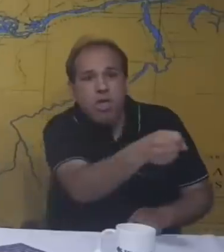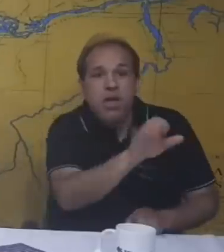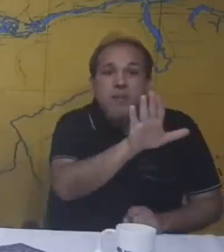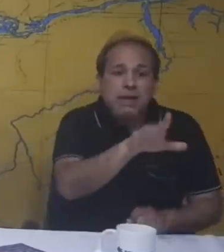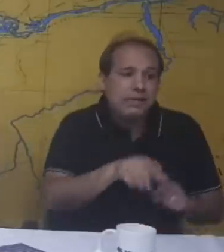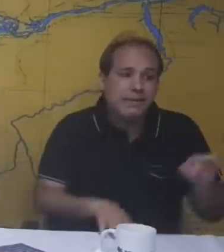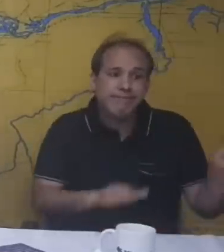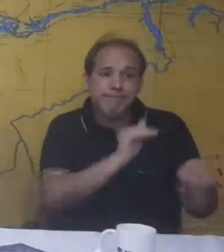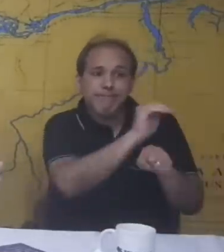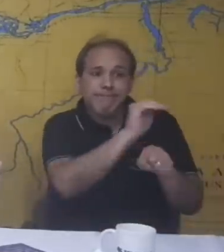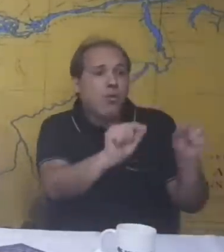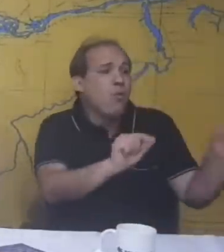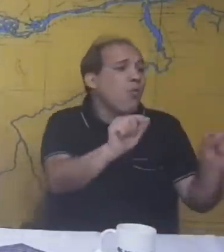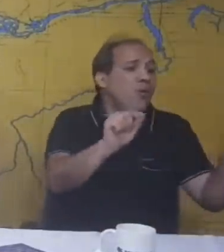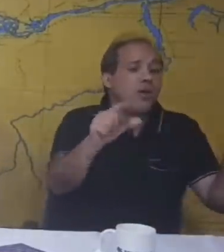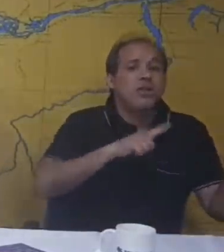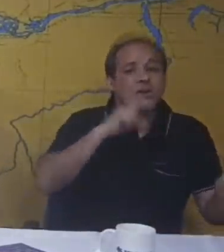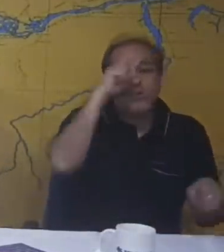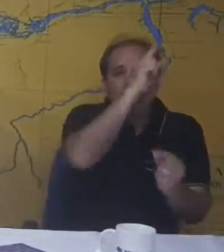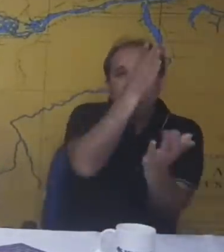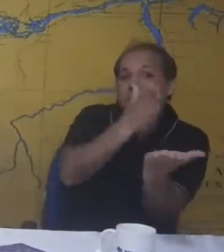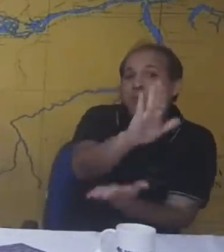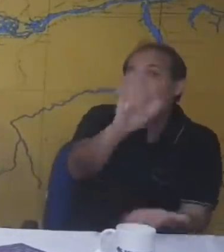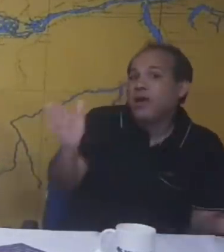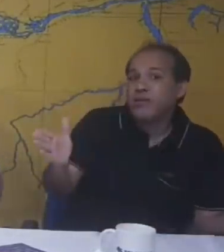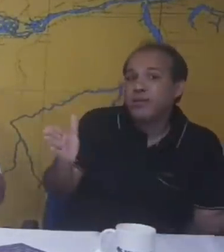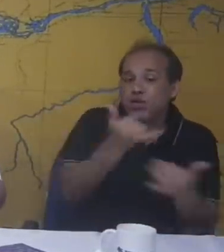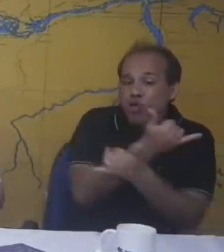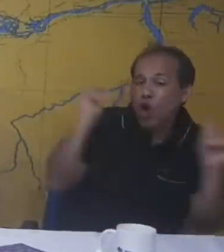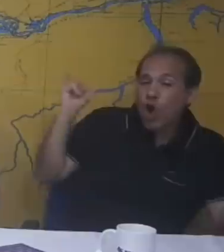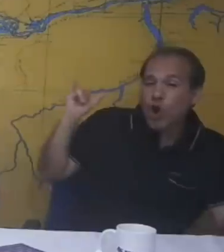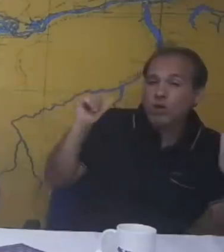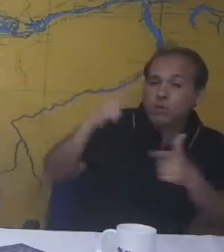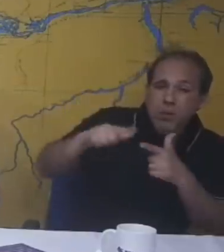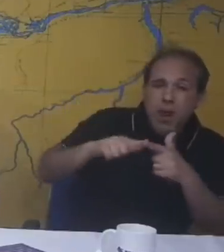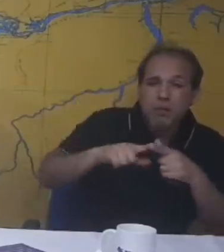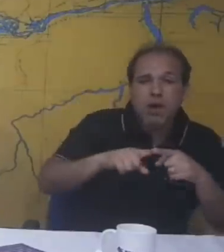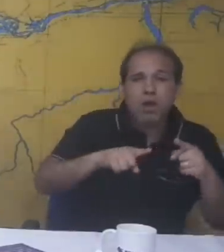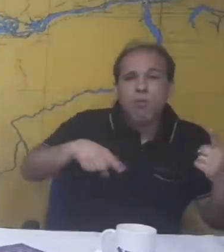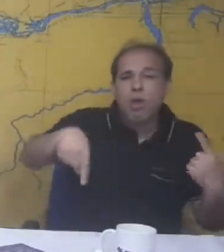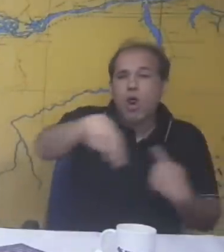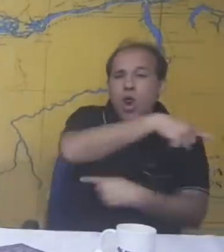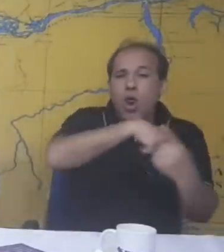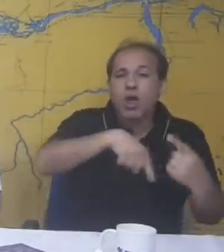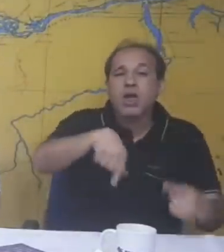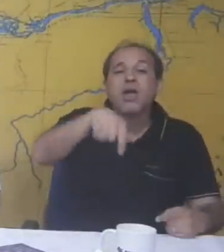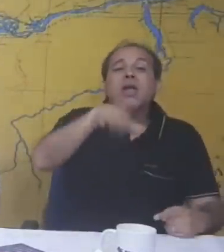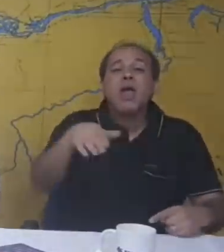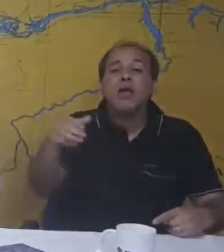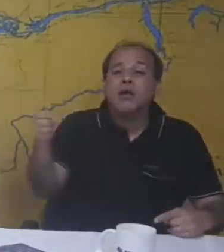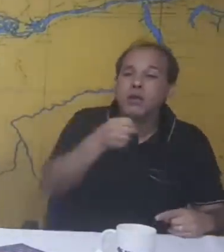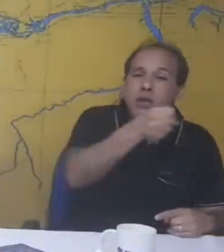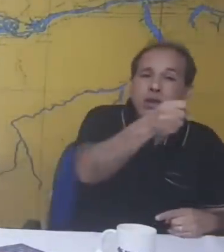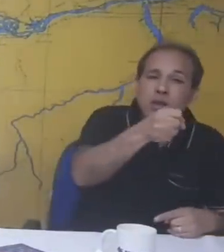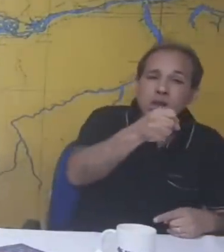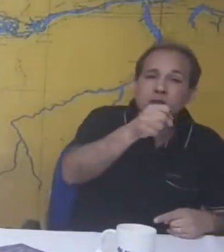por vezes, esse candidato dos sonhos vai ter dificuldade para ser aprovado. Vai ter um atrito aqui, acolá. E quem bota dentro do Supremo, não sou eu.